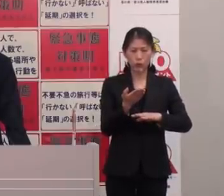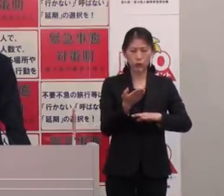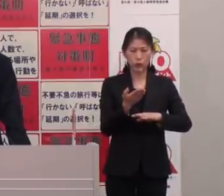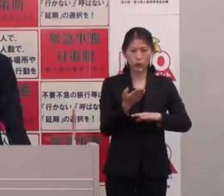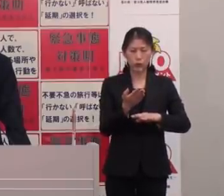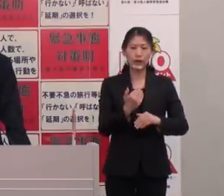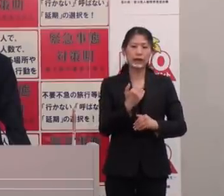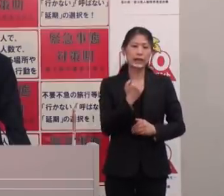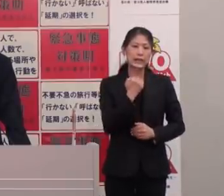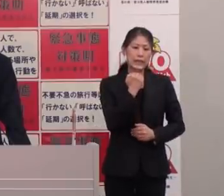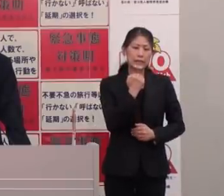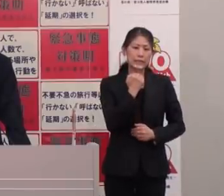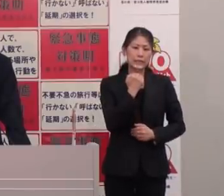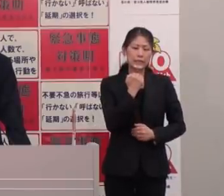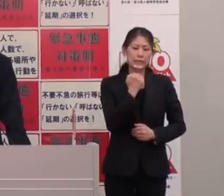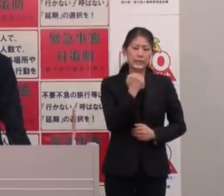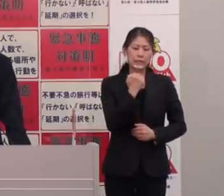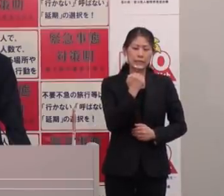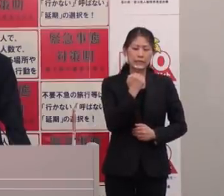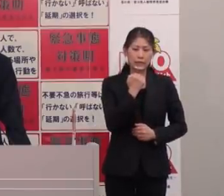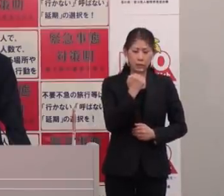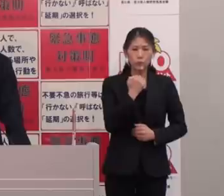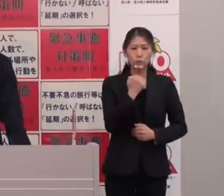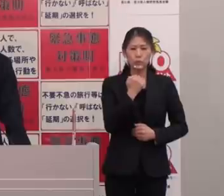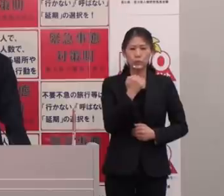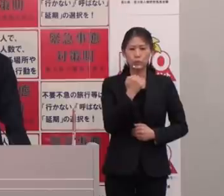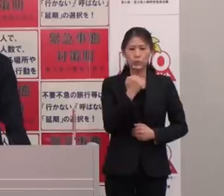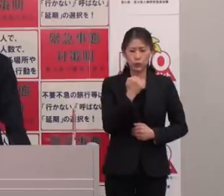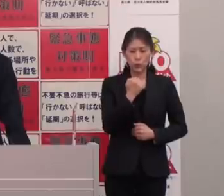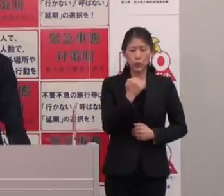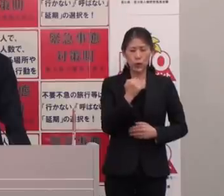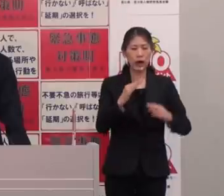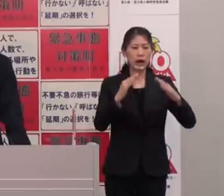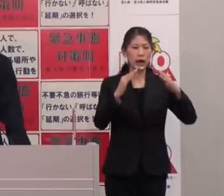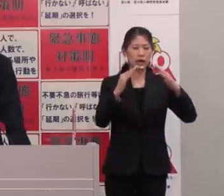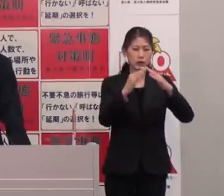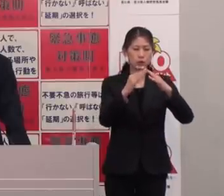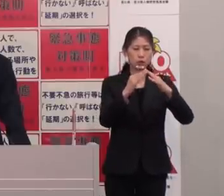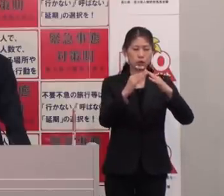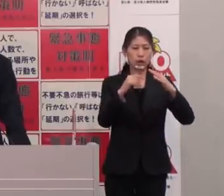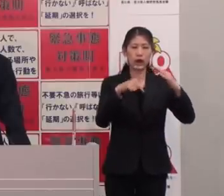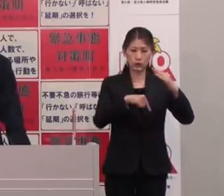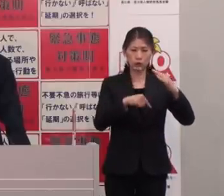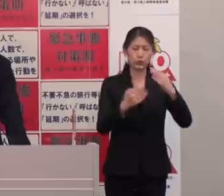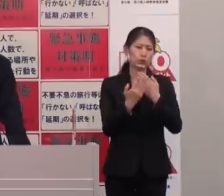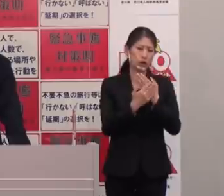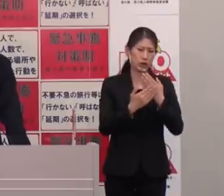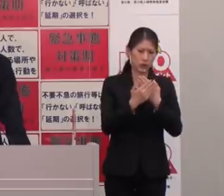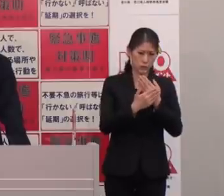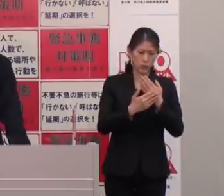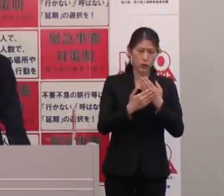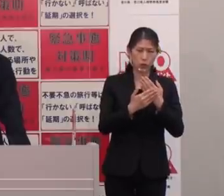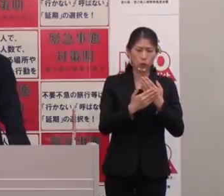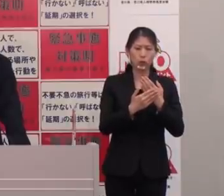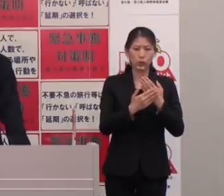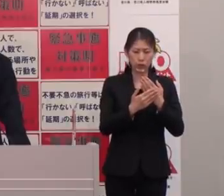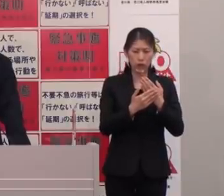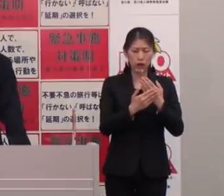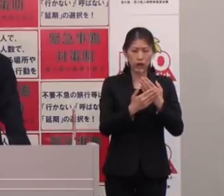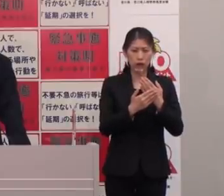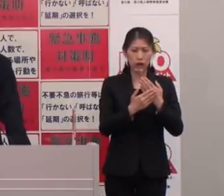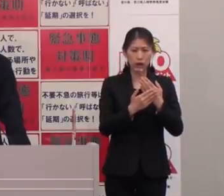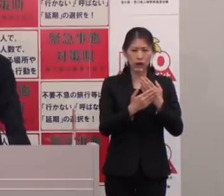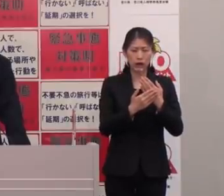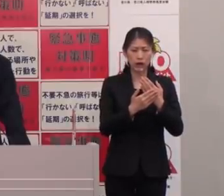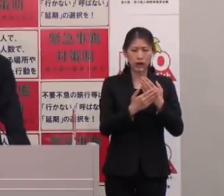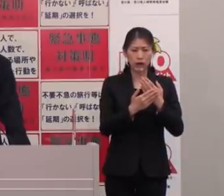選択肢として自宅療養を提案していく、そこで宿泊療養と入院される方、受け入れ側のこう負担